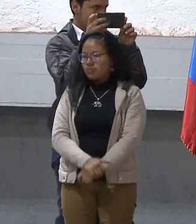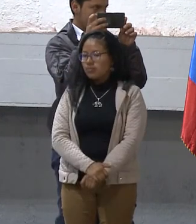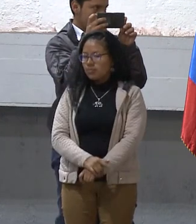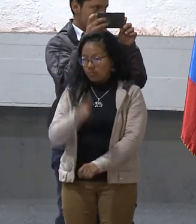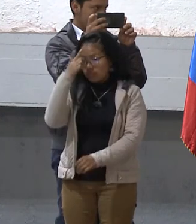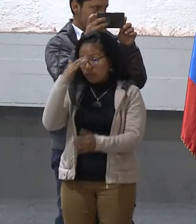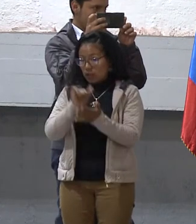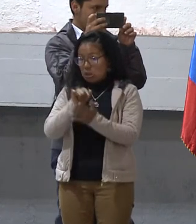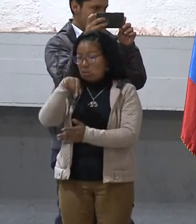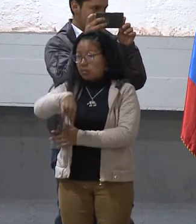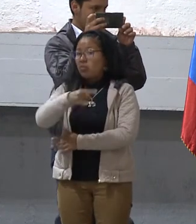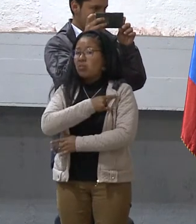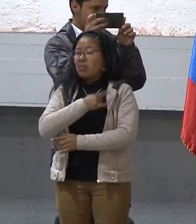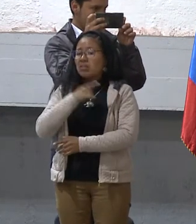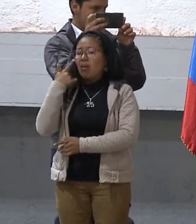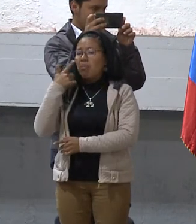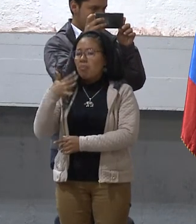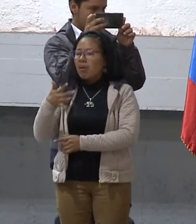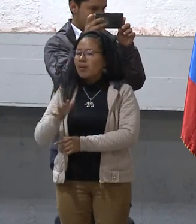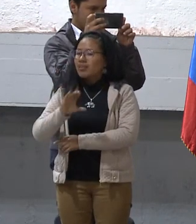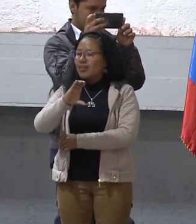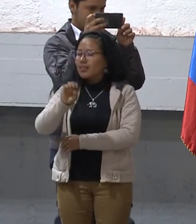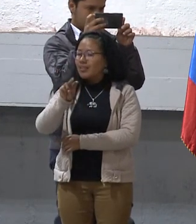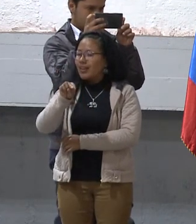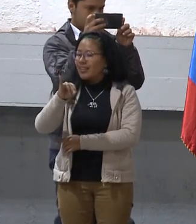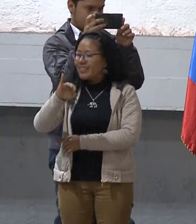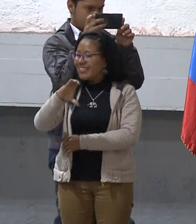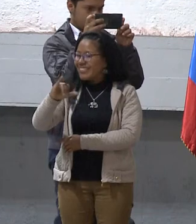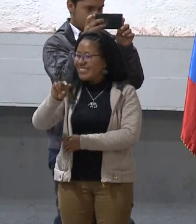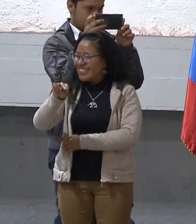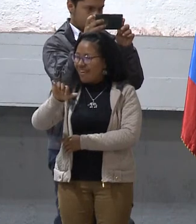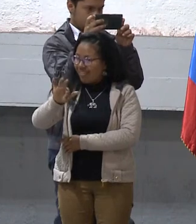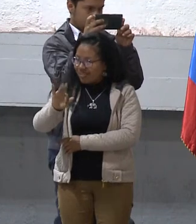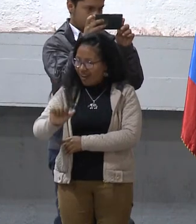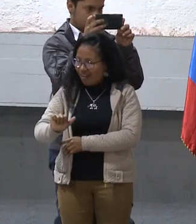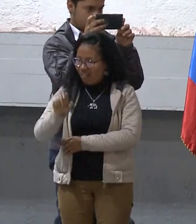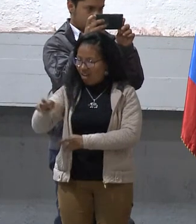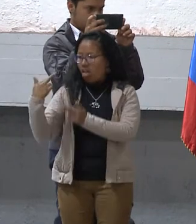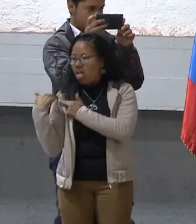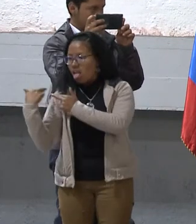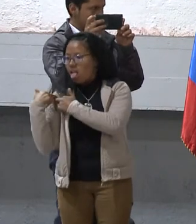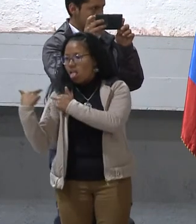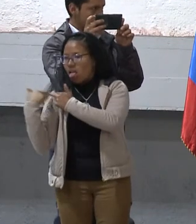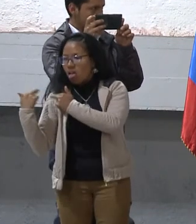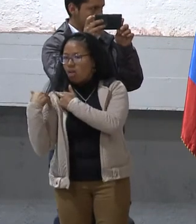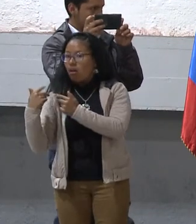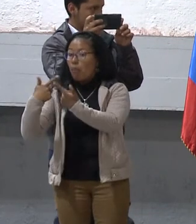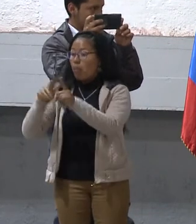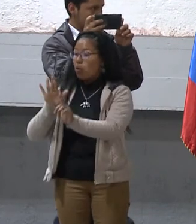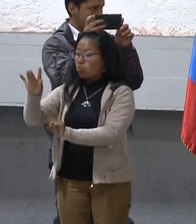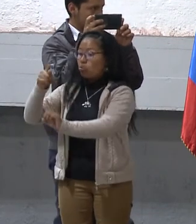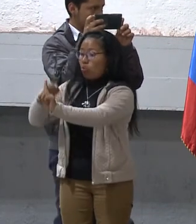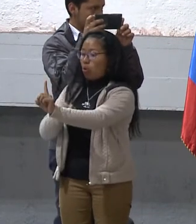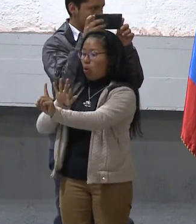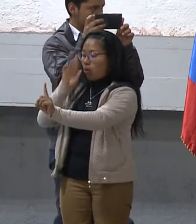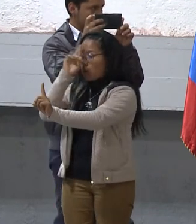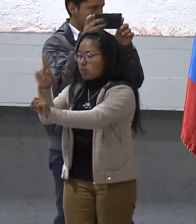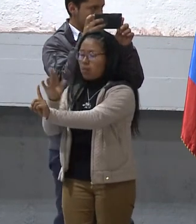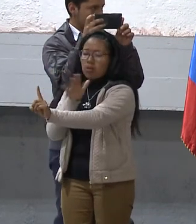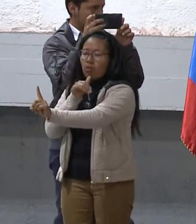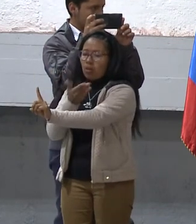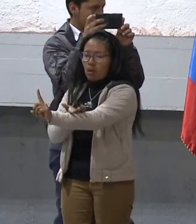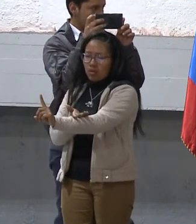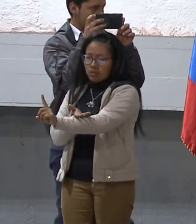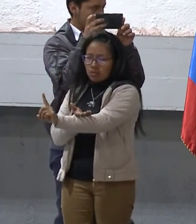una cenicienta con menosprecio o minusvalía no se le ha dado el papel ni la importancia que se merece nuestra